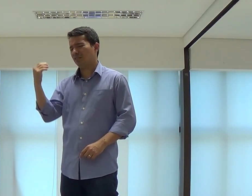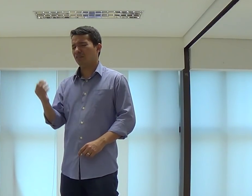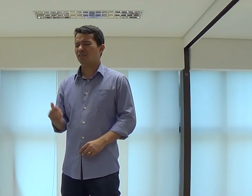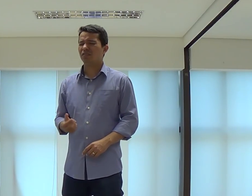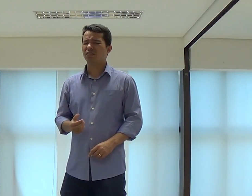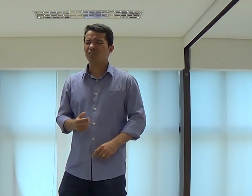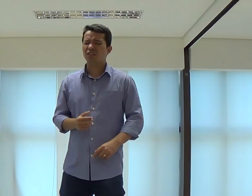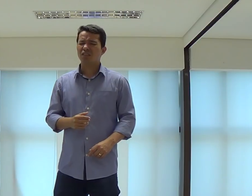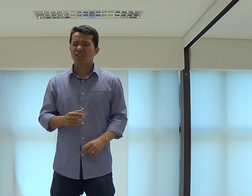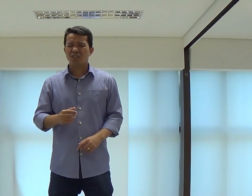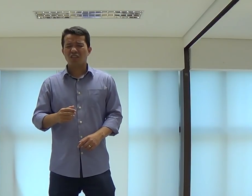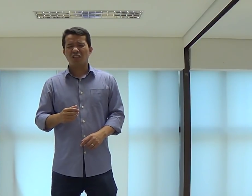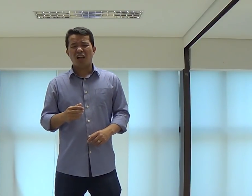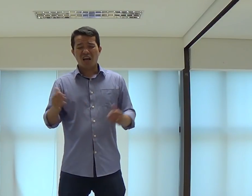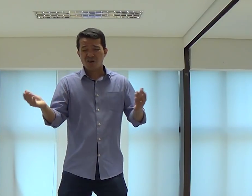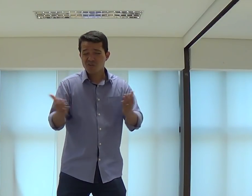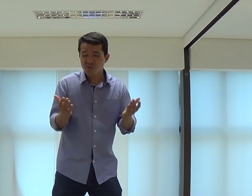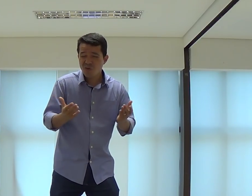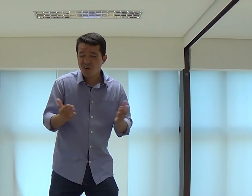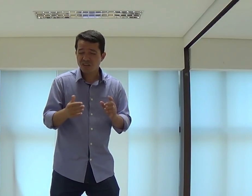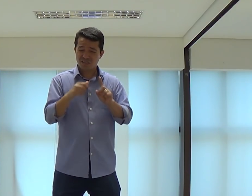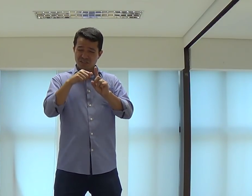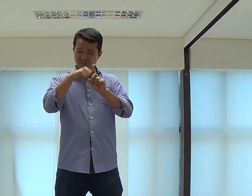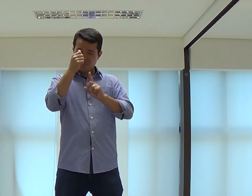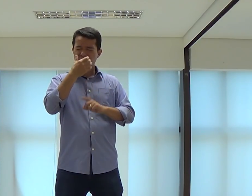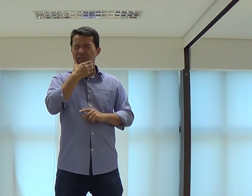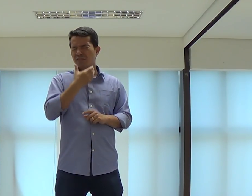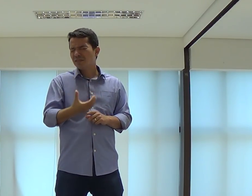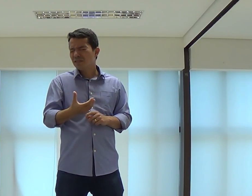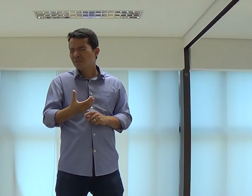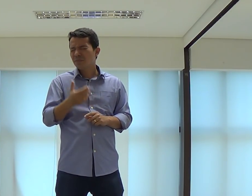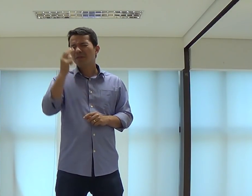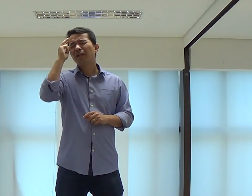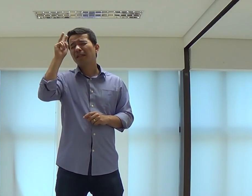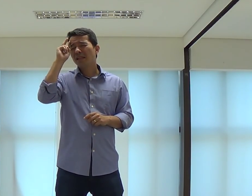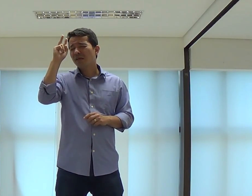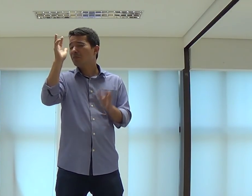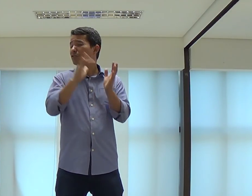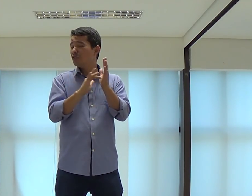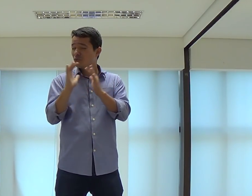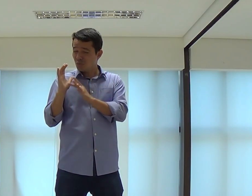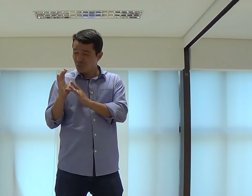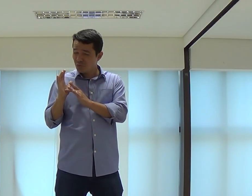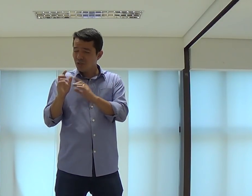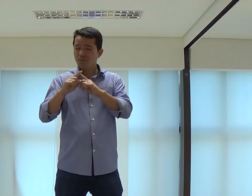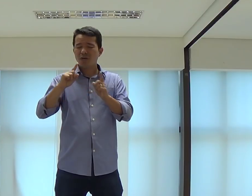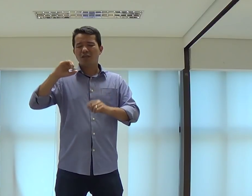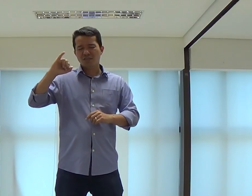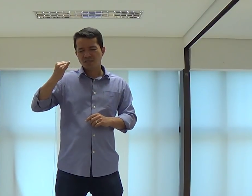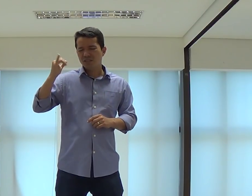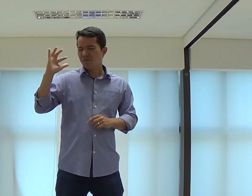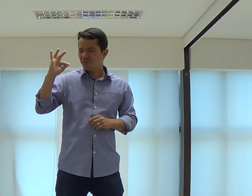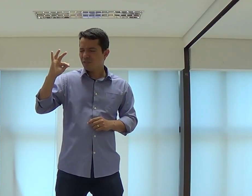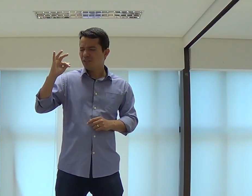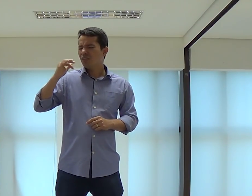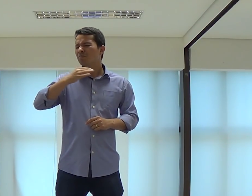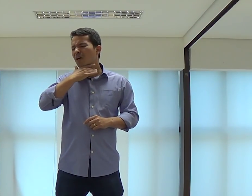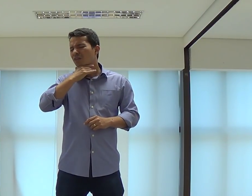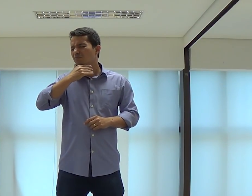não pode se esquecer que agora, nesse mês de dezembro, que a gente lembre de Jesus, mas não